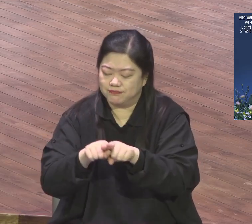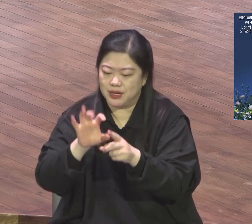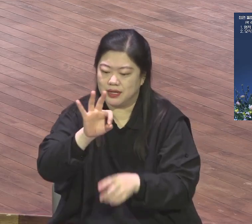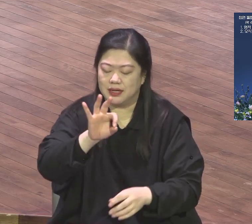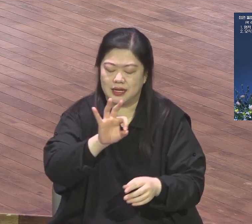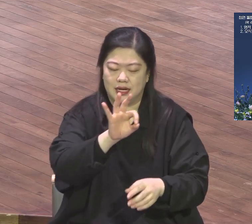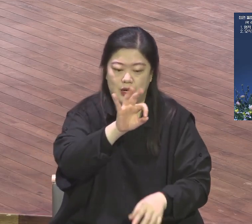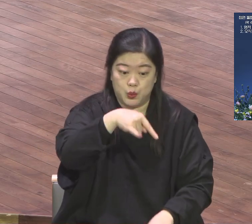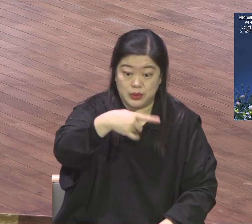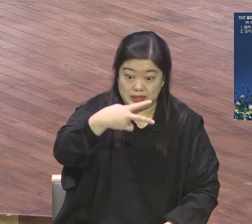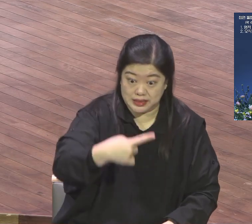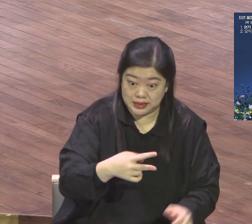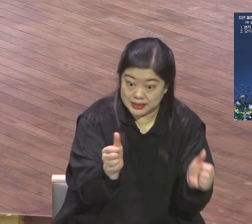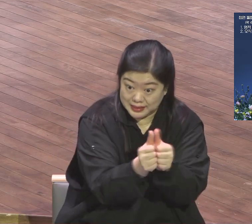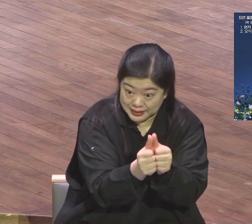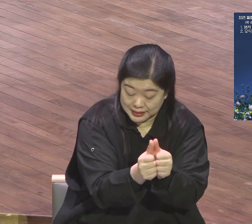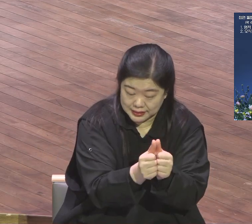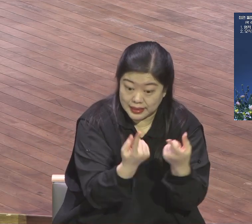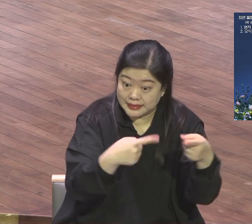있어요.